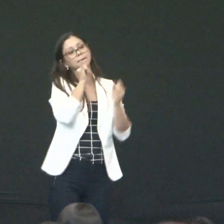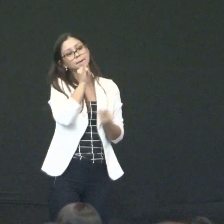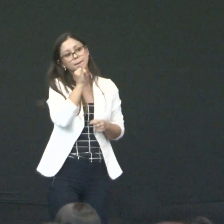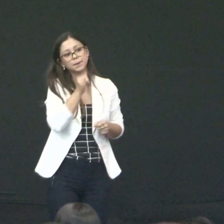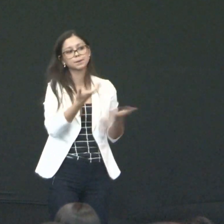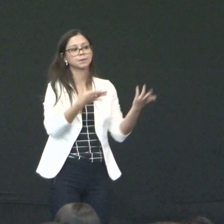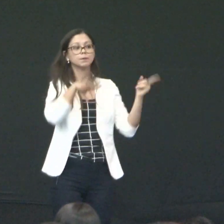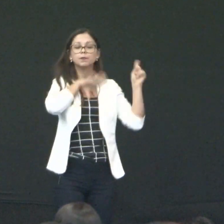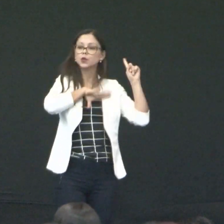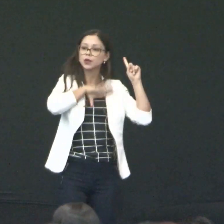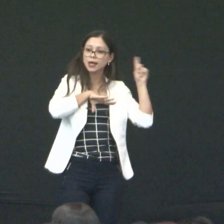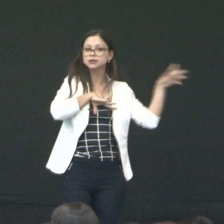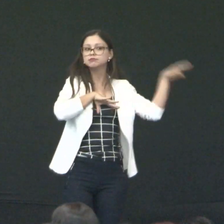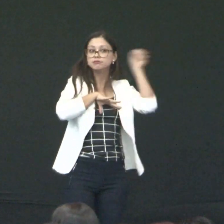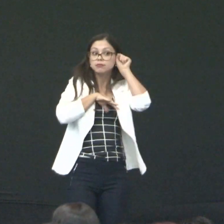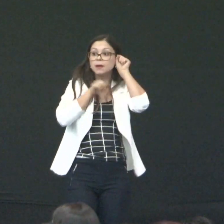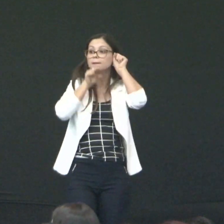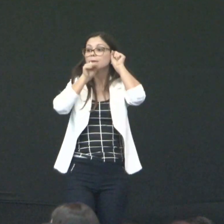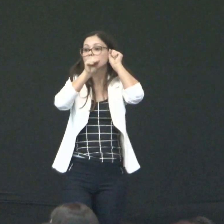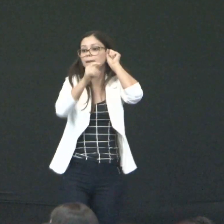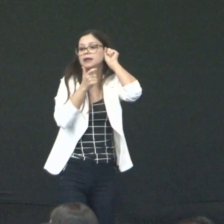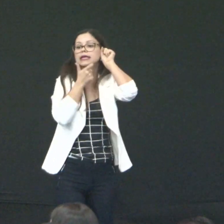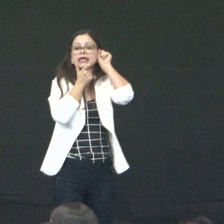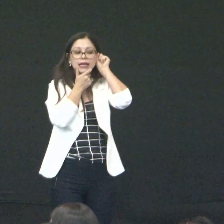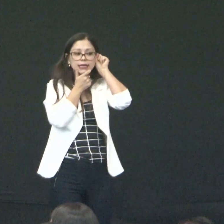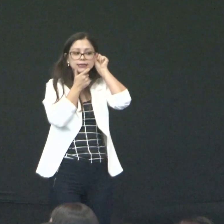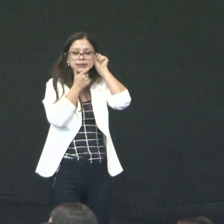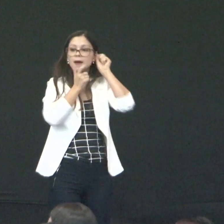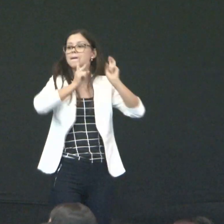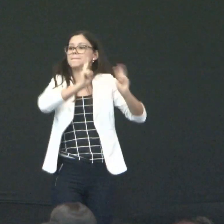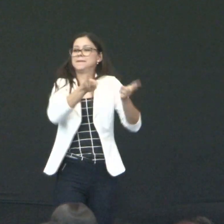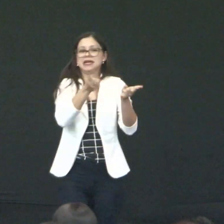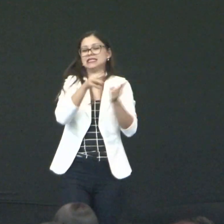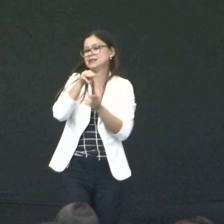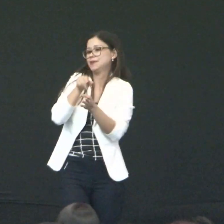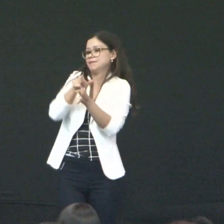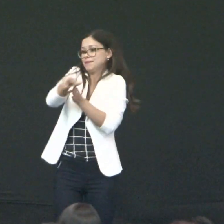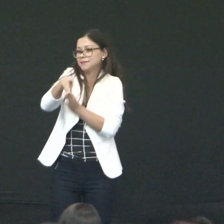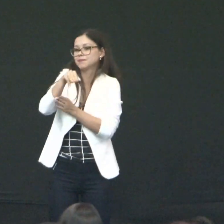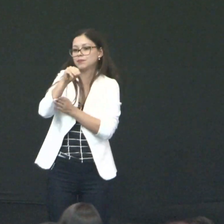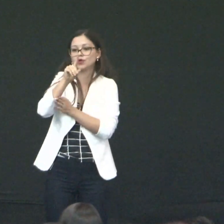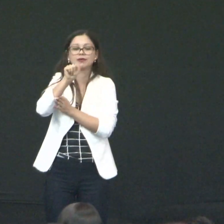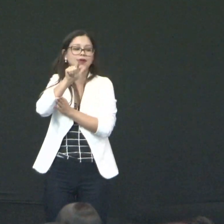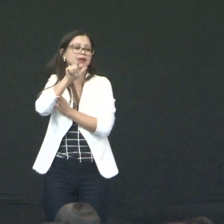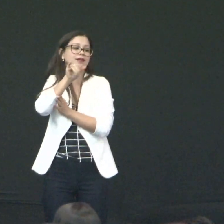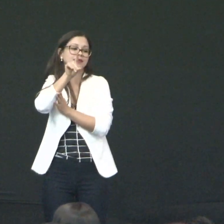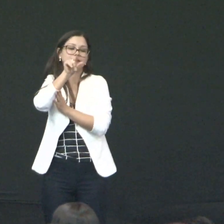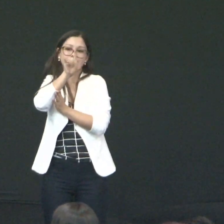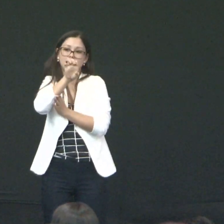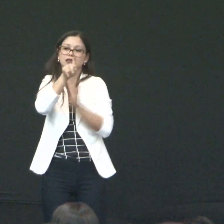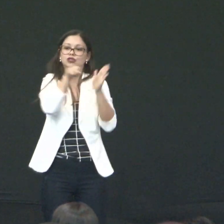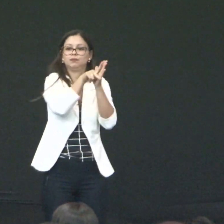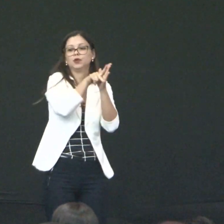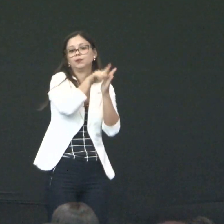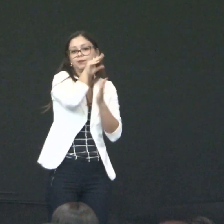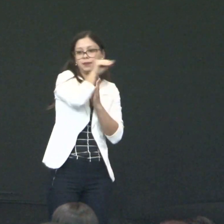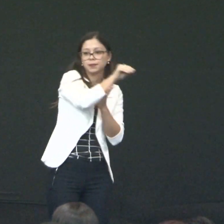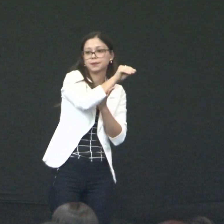ela pode acontecer, por exemplo, de uma língua como o português e uma língua como o inglês,